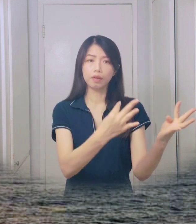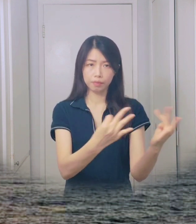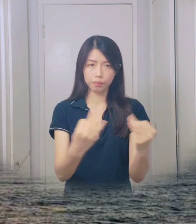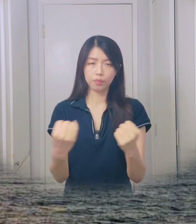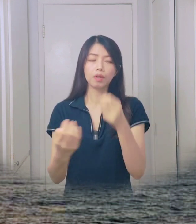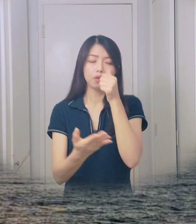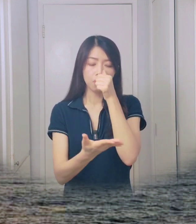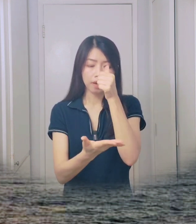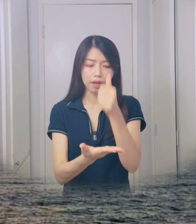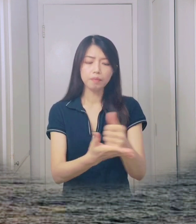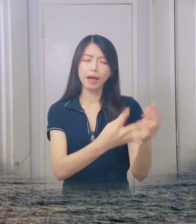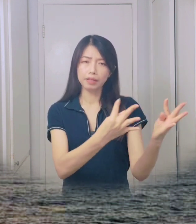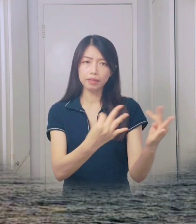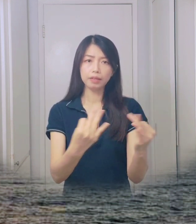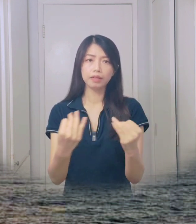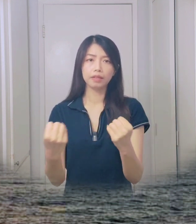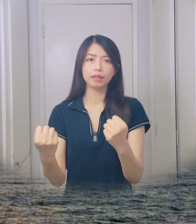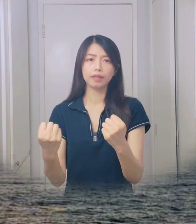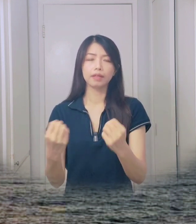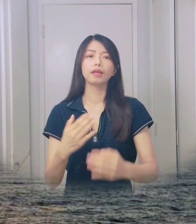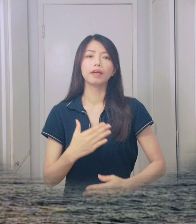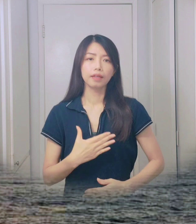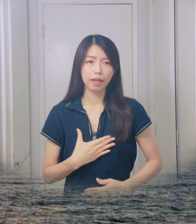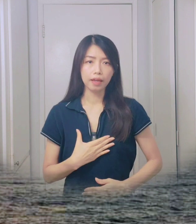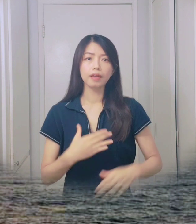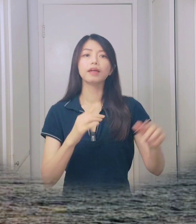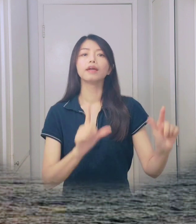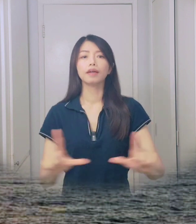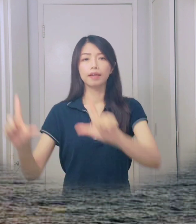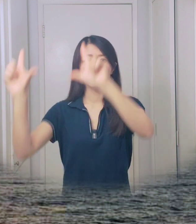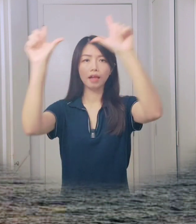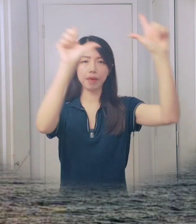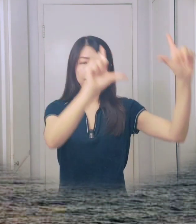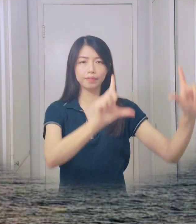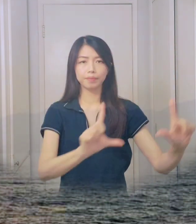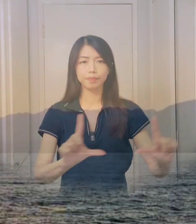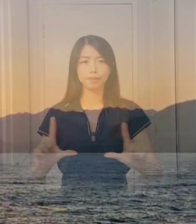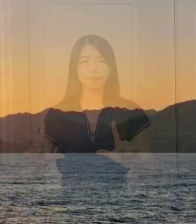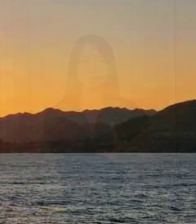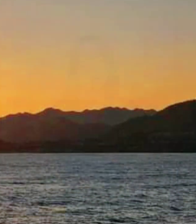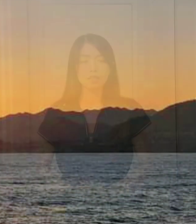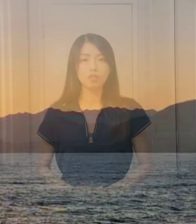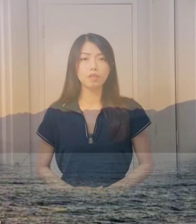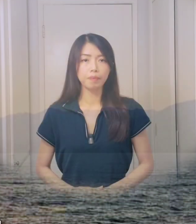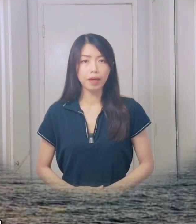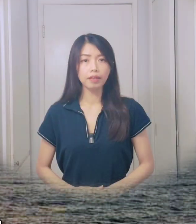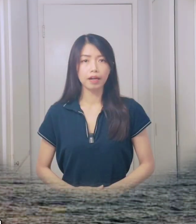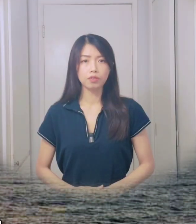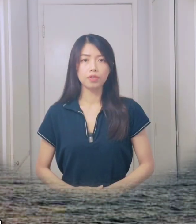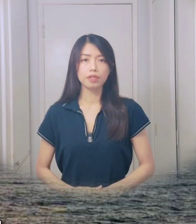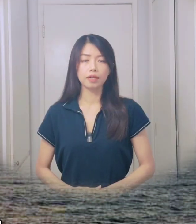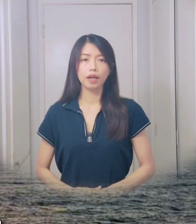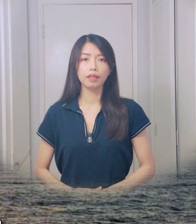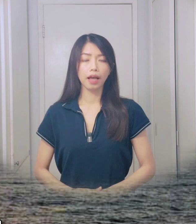해줬는데요. 죄 많은 내 삶에 다시 주님 앞에